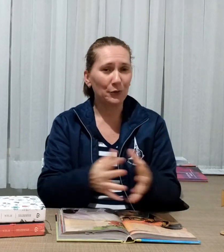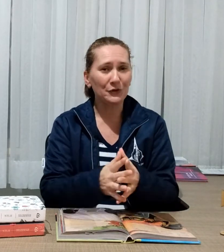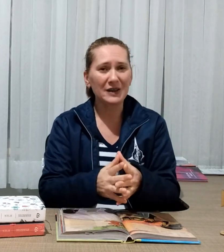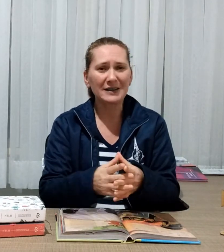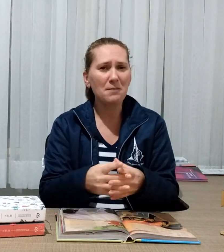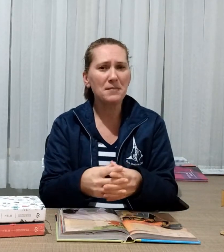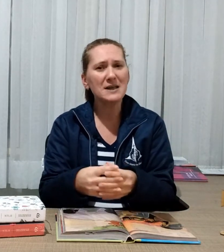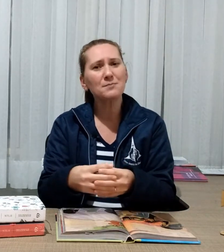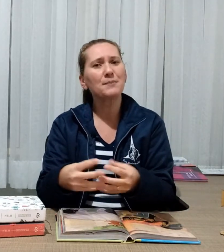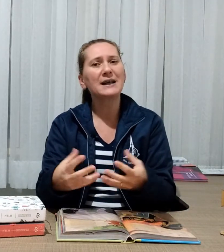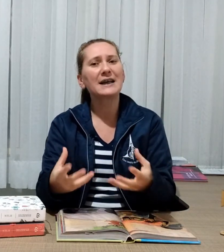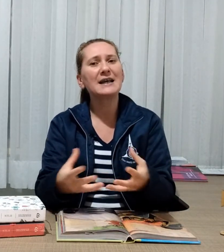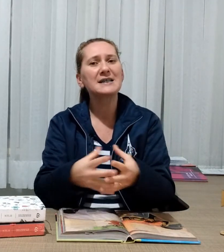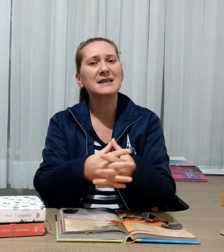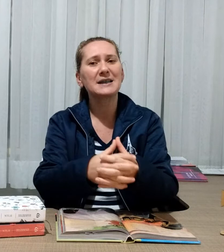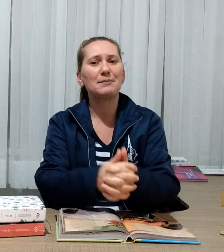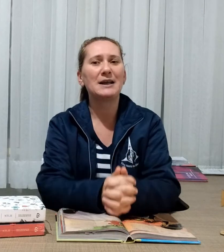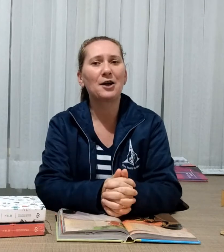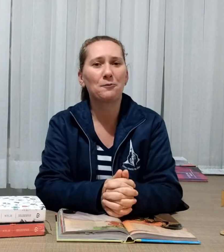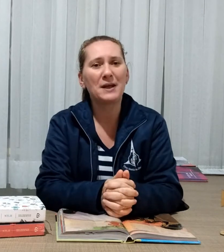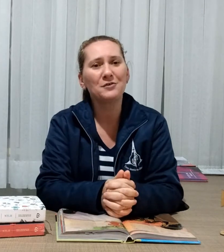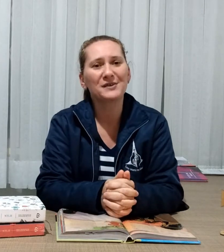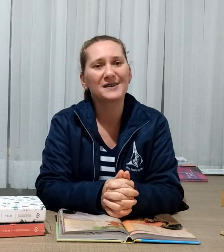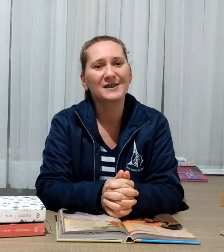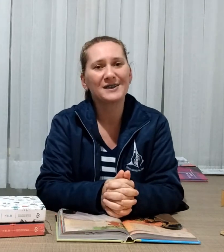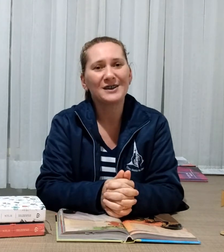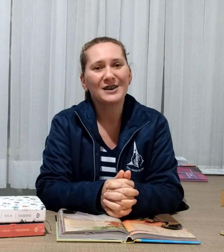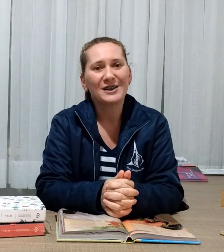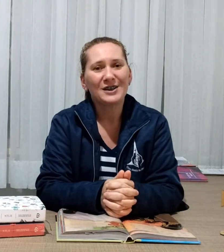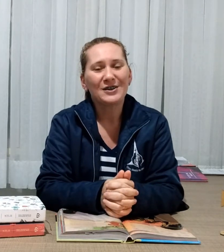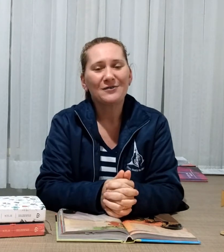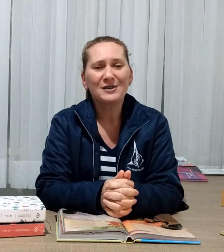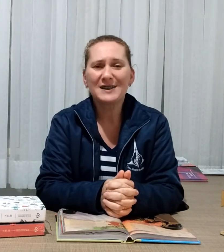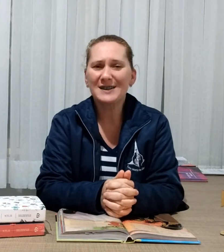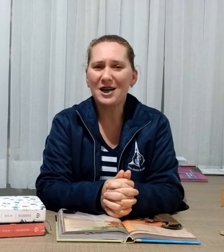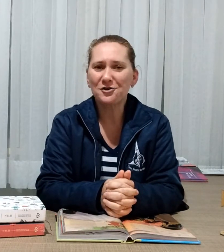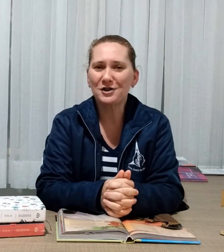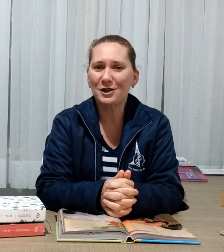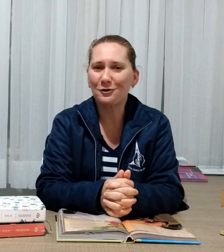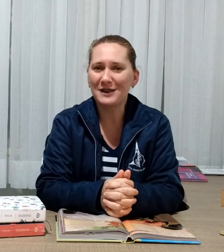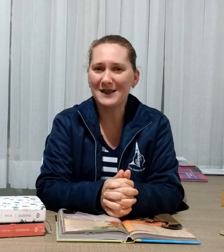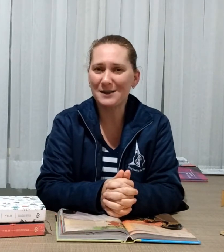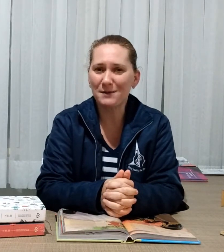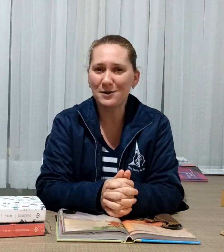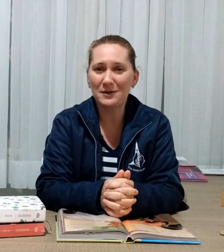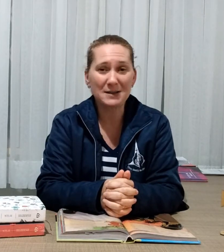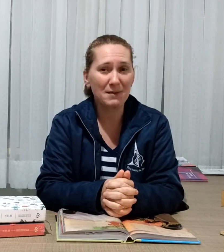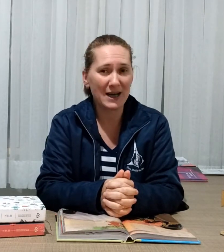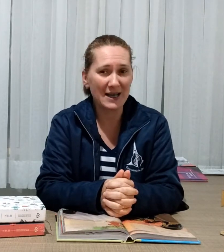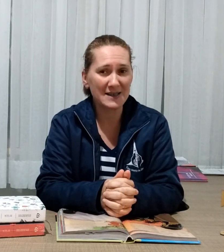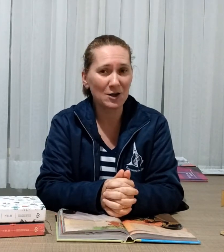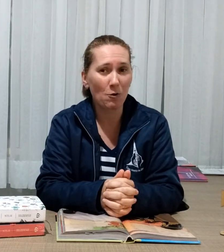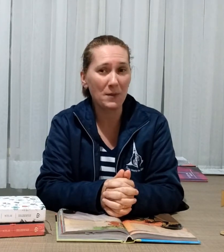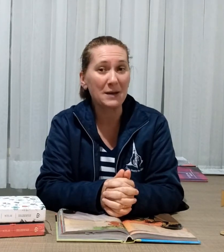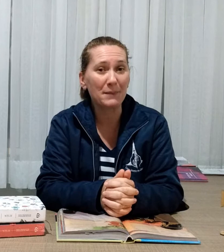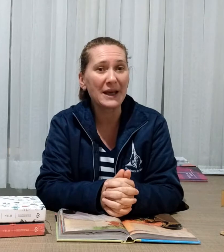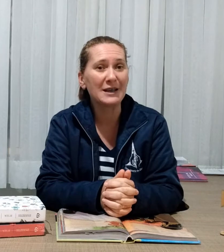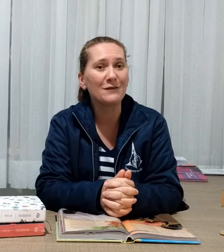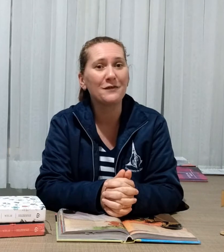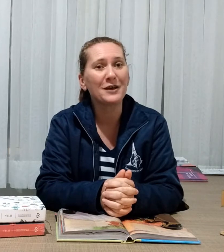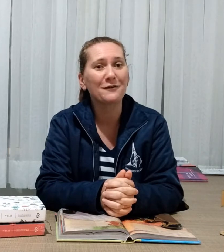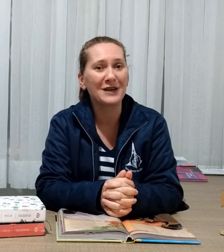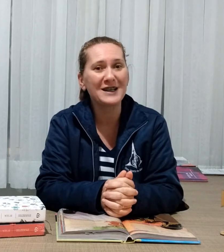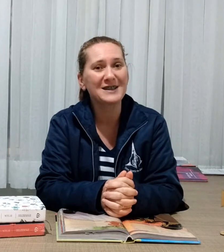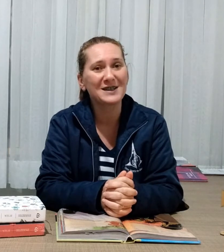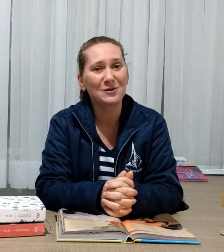para todos, até mesmo para aqueles que trabalharam menos? Vocês acham que todas as pessoas merecem comer bem